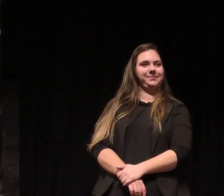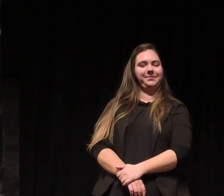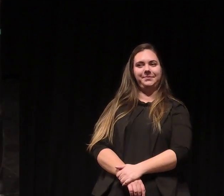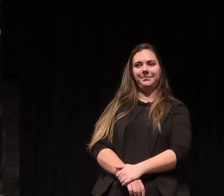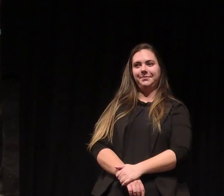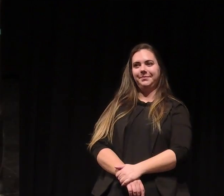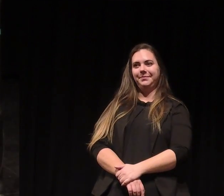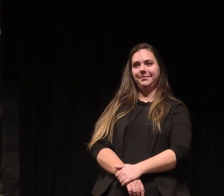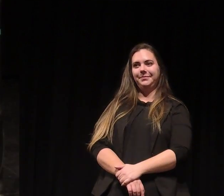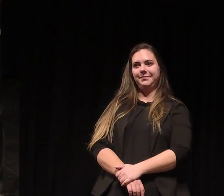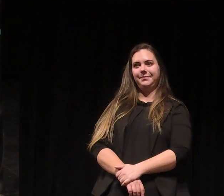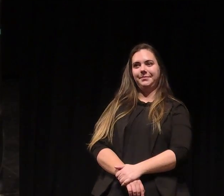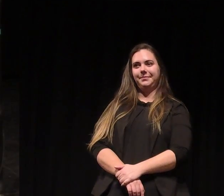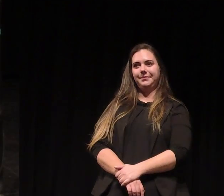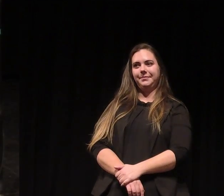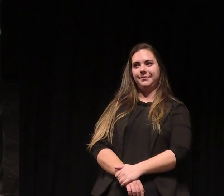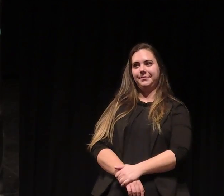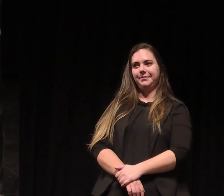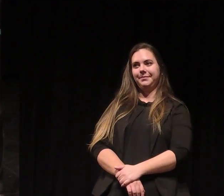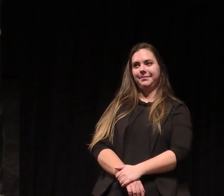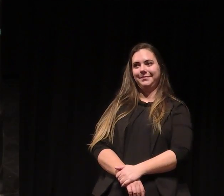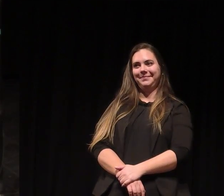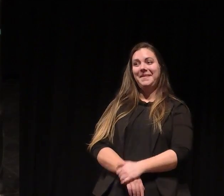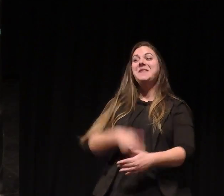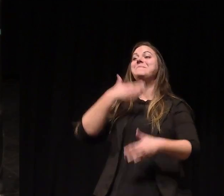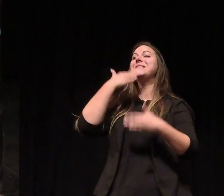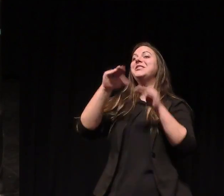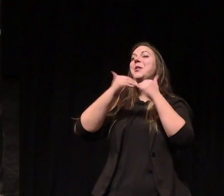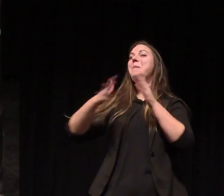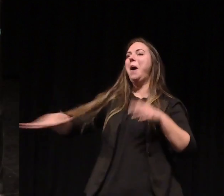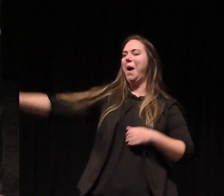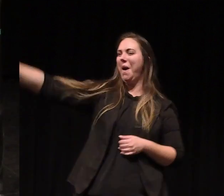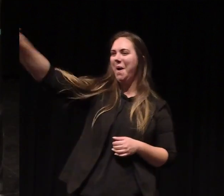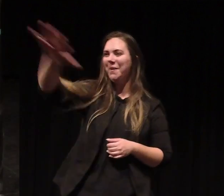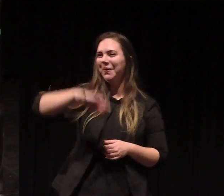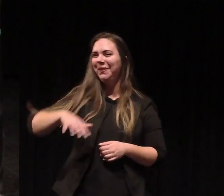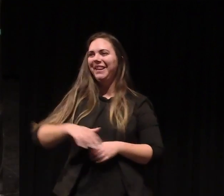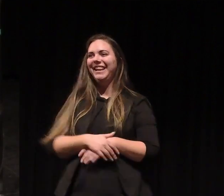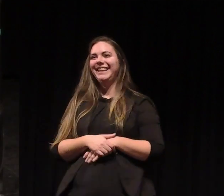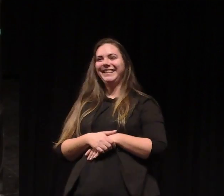Merci beaucoup tout le monde. Allez chez vous puis mangez un bon bol de soupe aux cailloux.